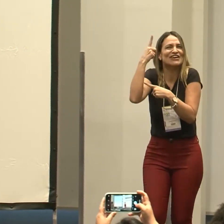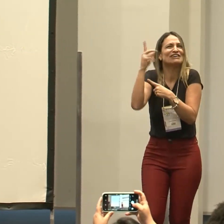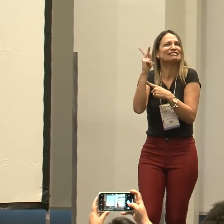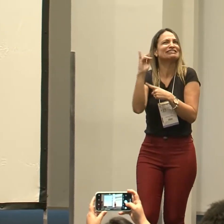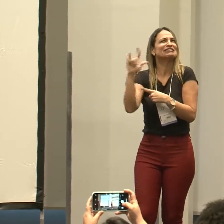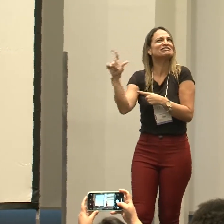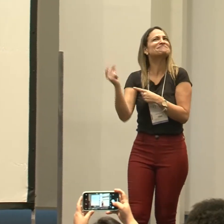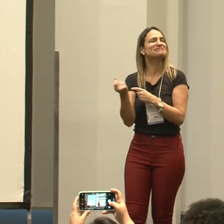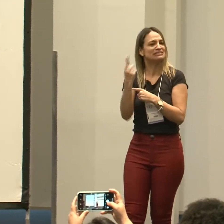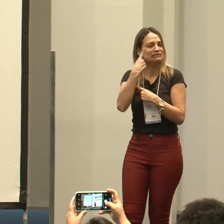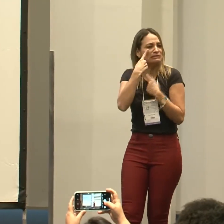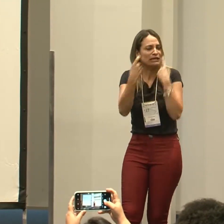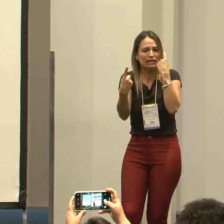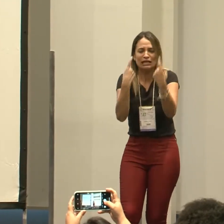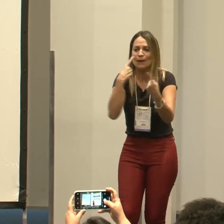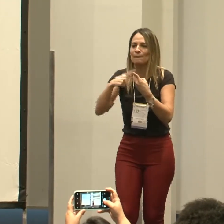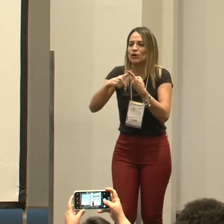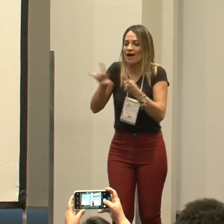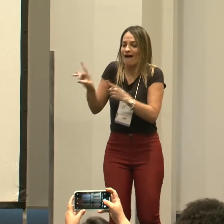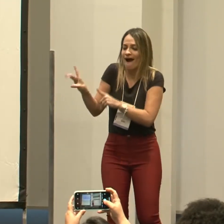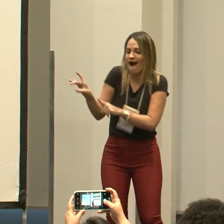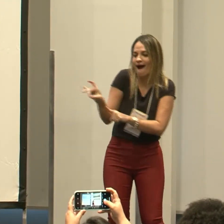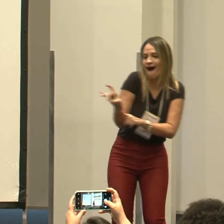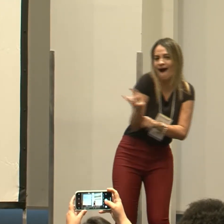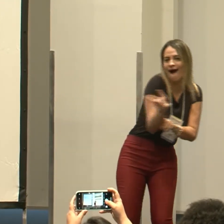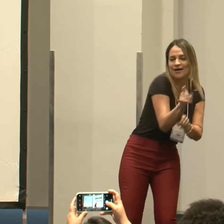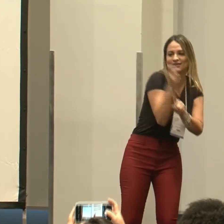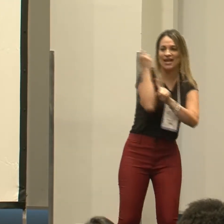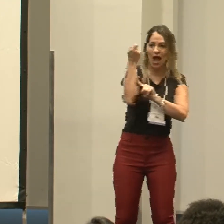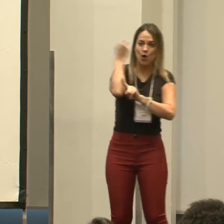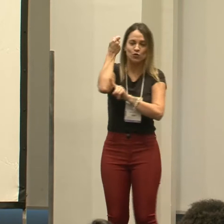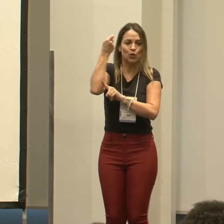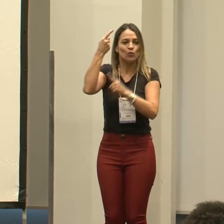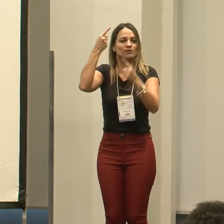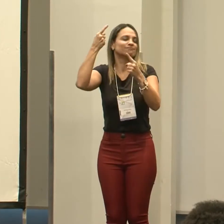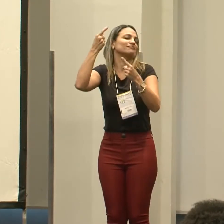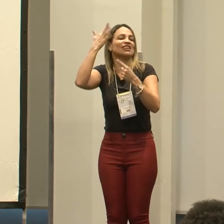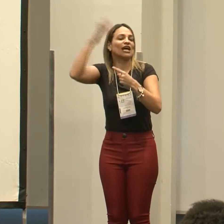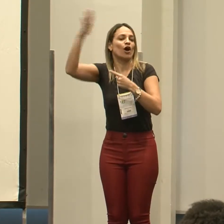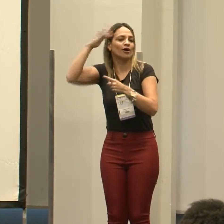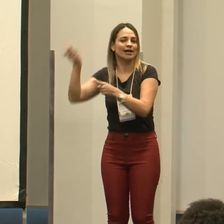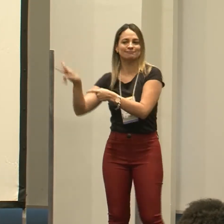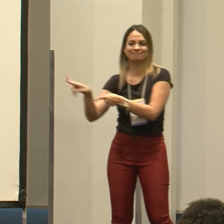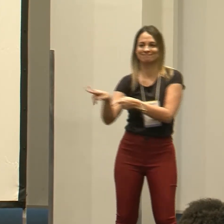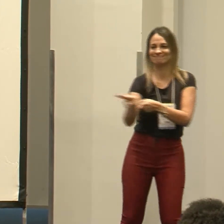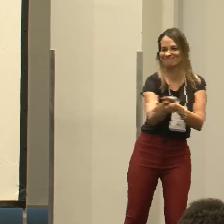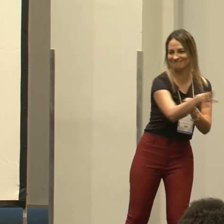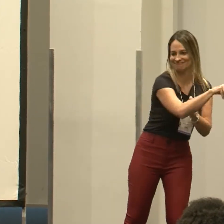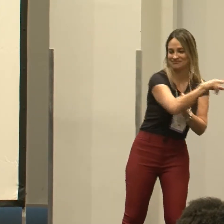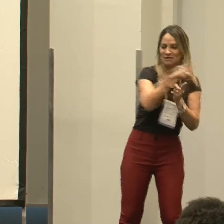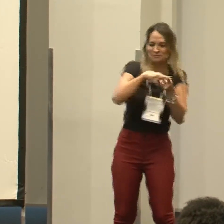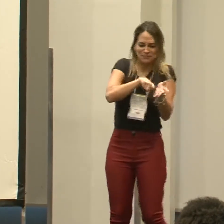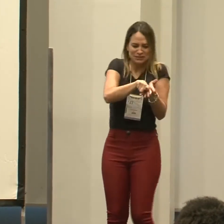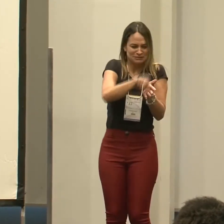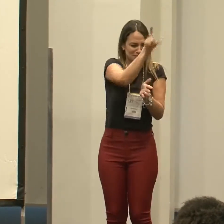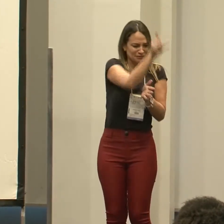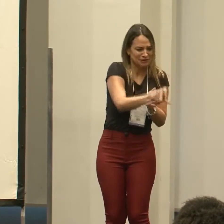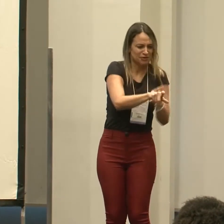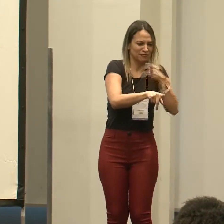E é um tema interessantíssimo falar sobre esse tema, Rio, falar sobre a história desses personagens da educação